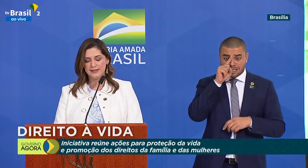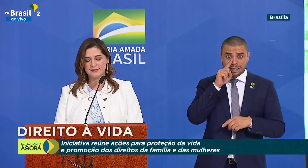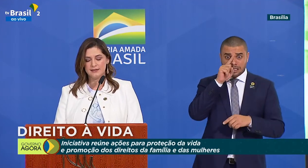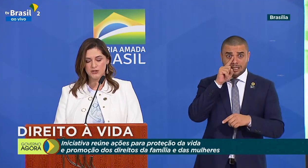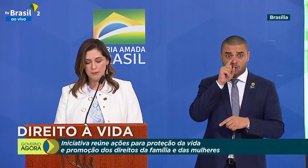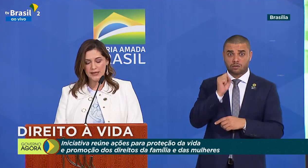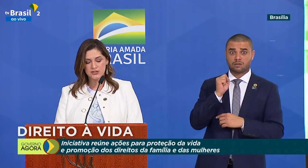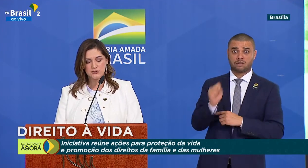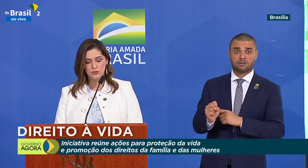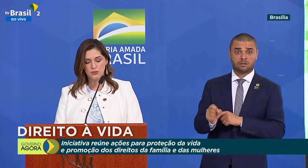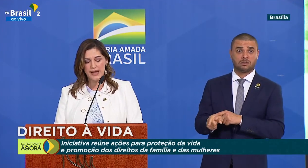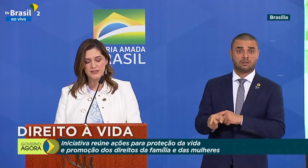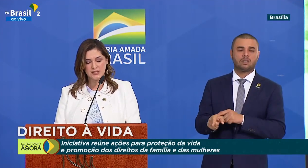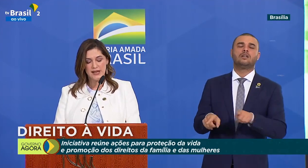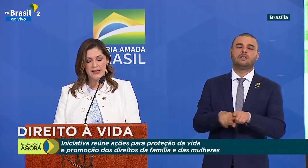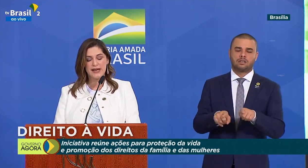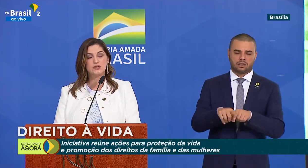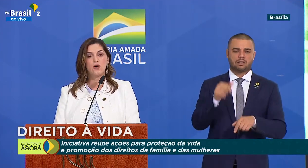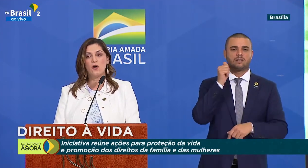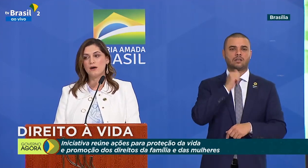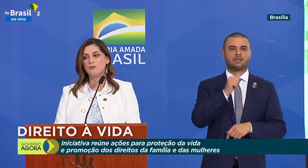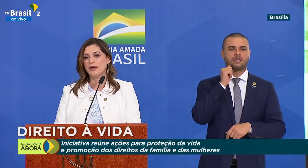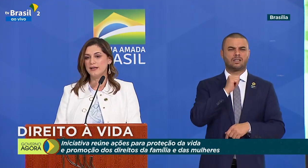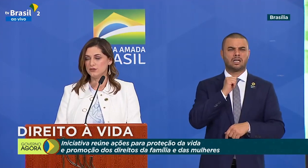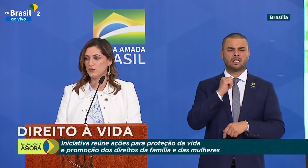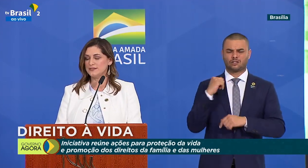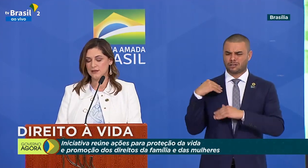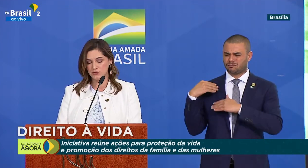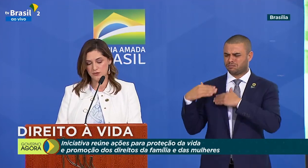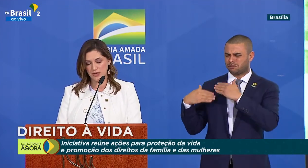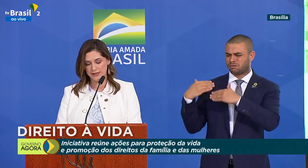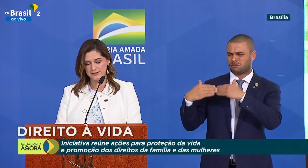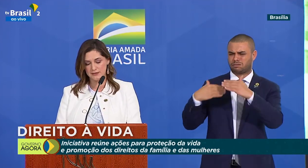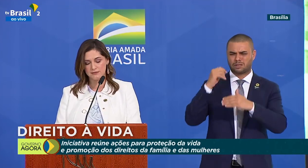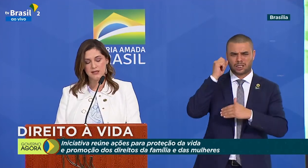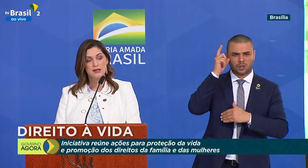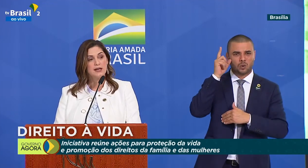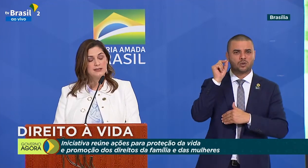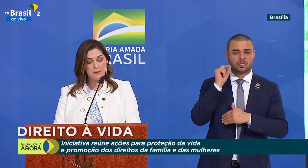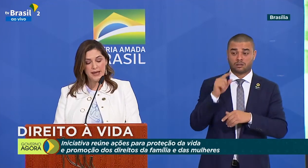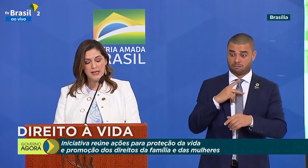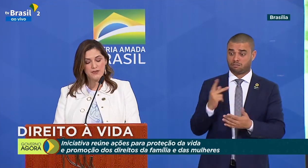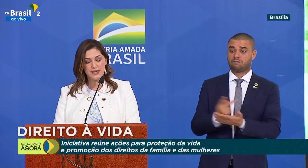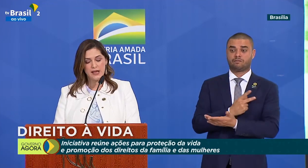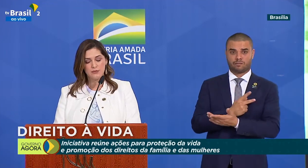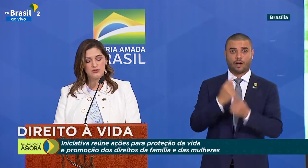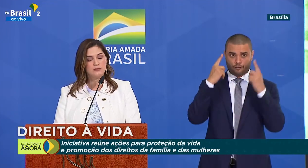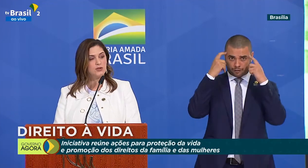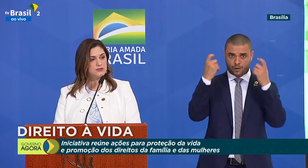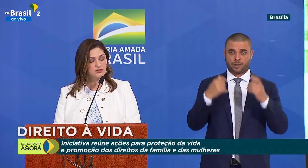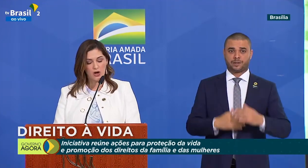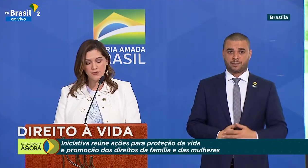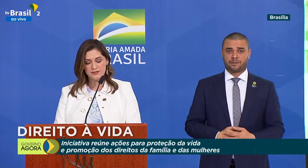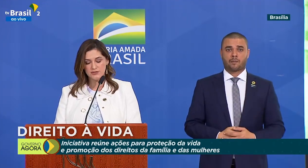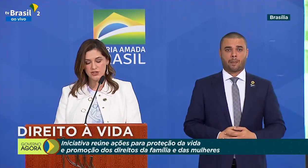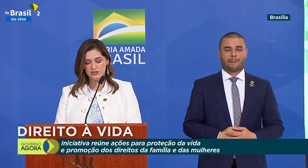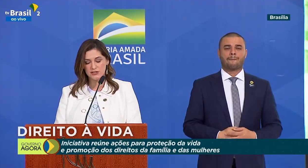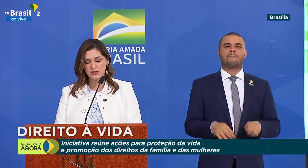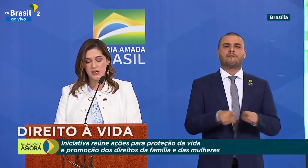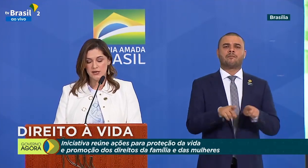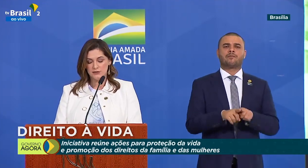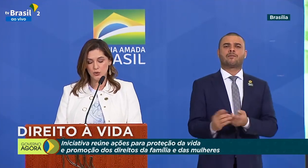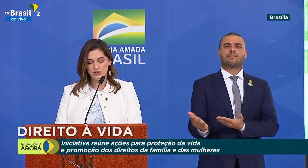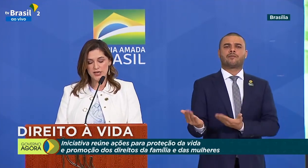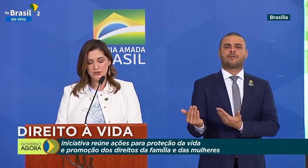e mulheres de práticas culturais que as colocam em situação de violência também livraremos nossos